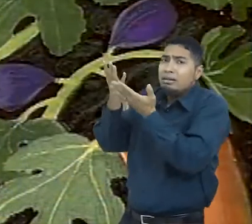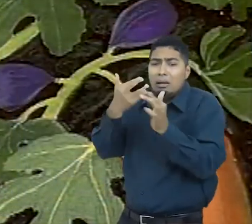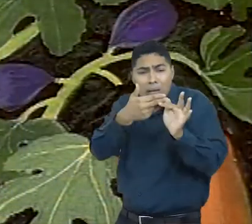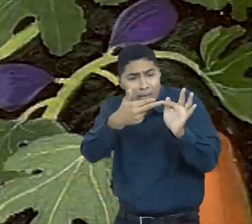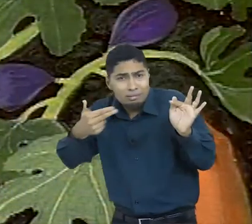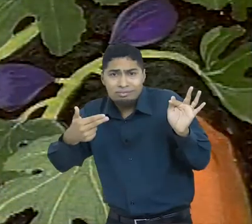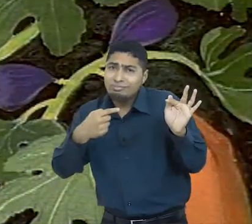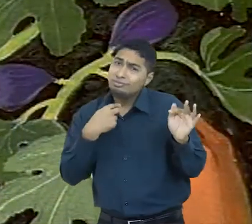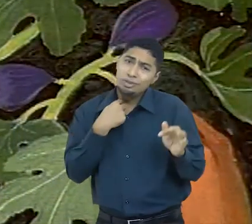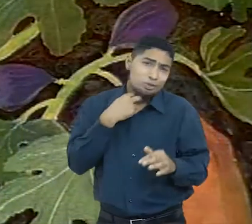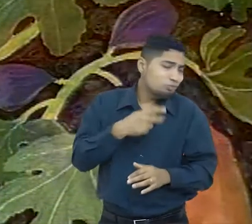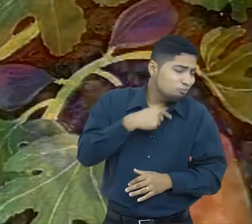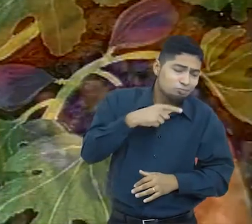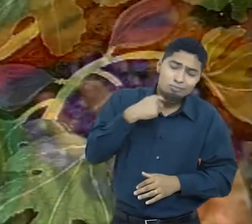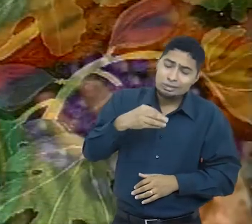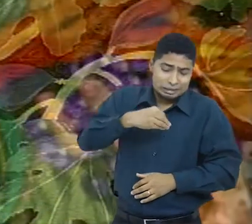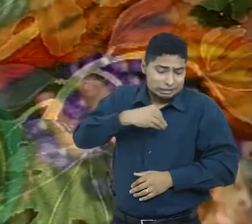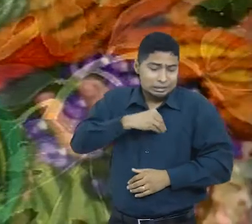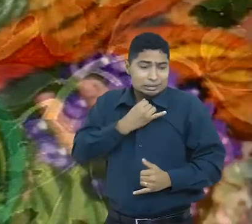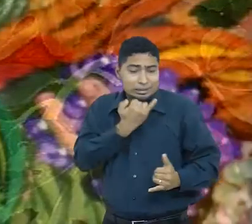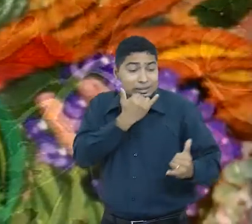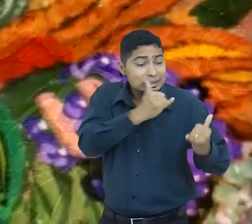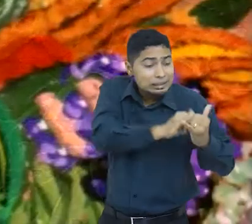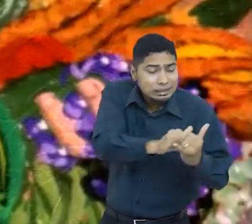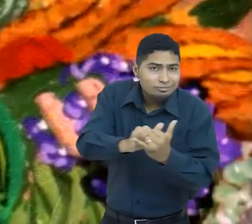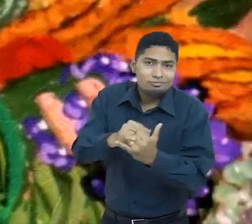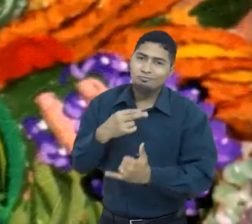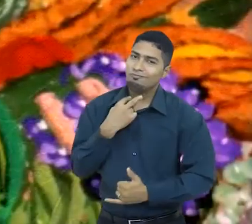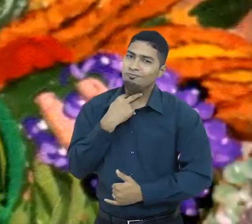sangue também não podia perdoar os pecados.